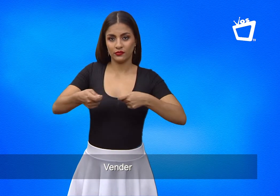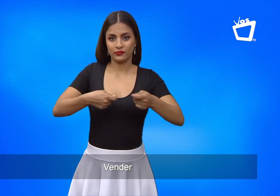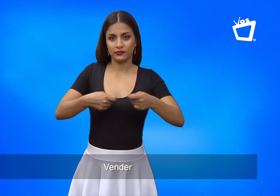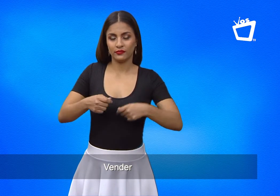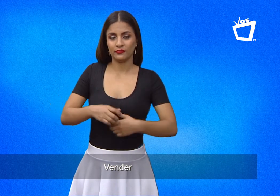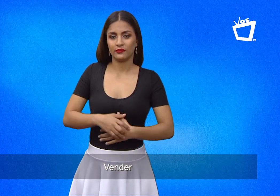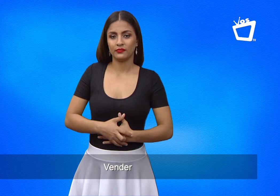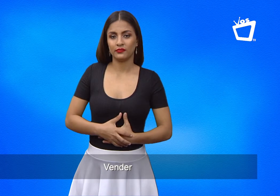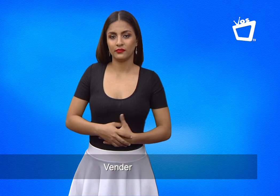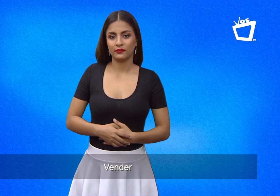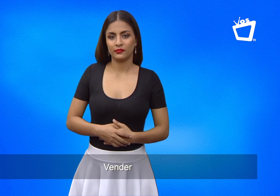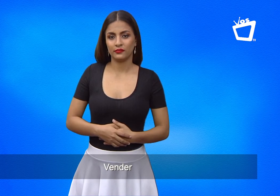Vender.